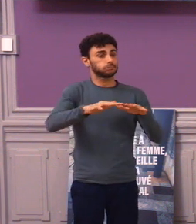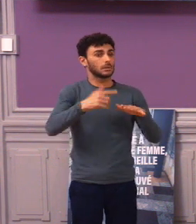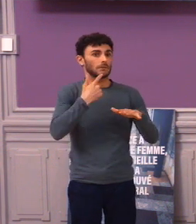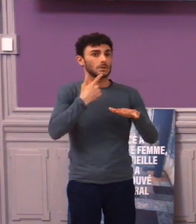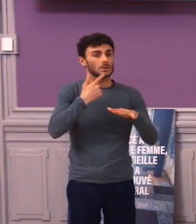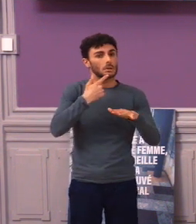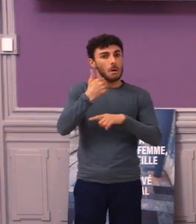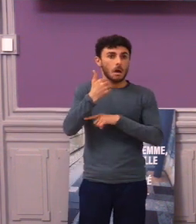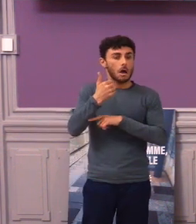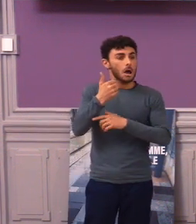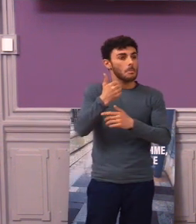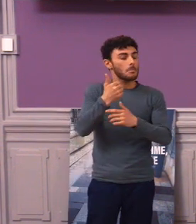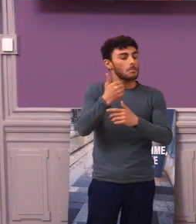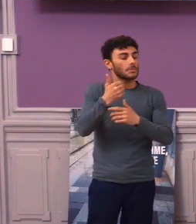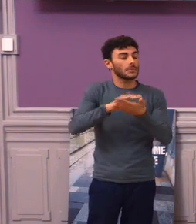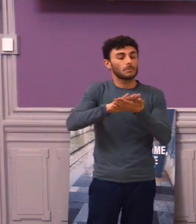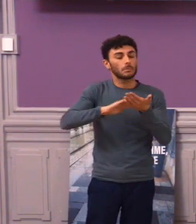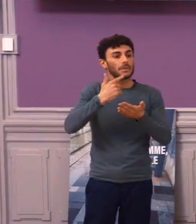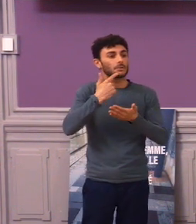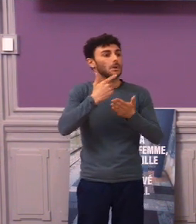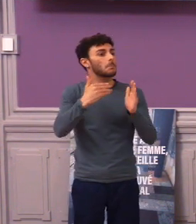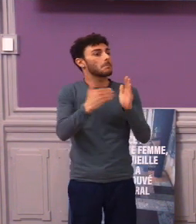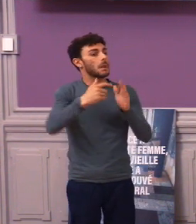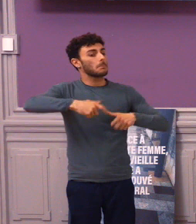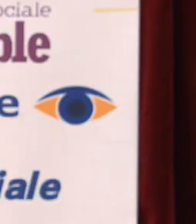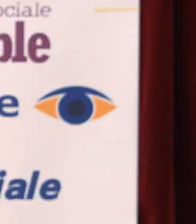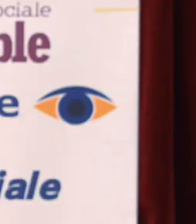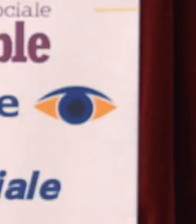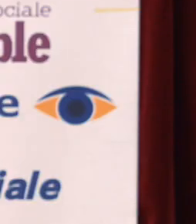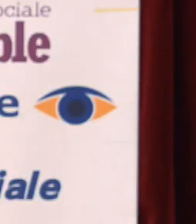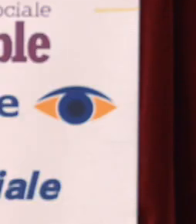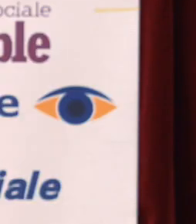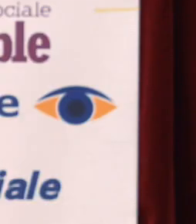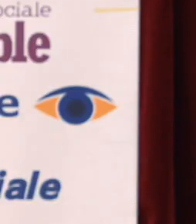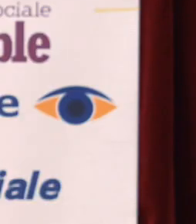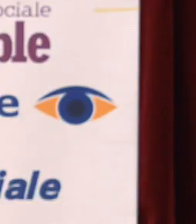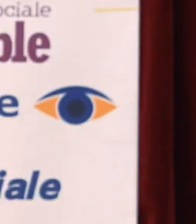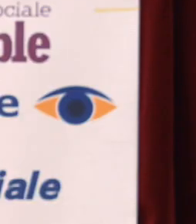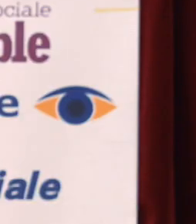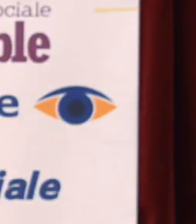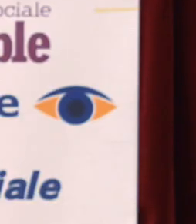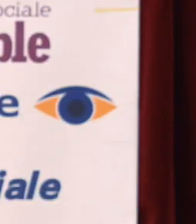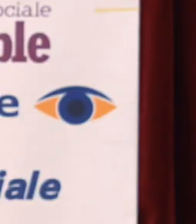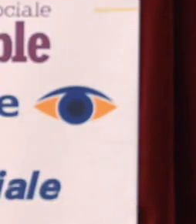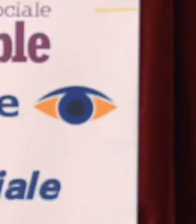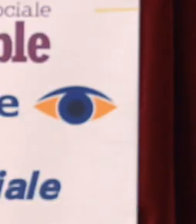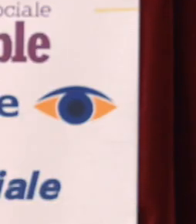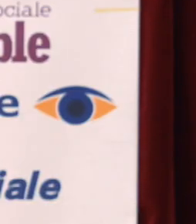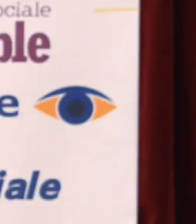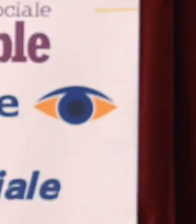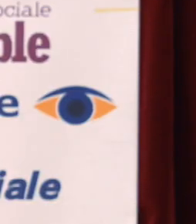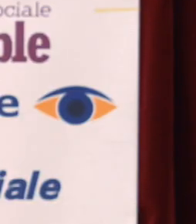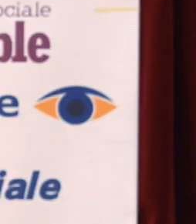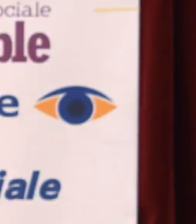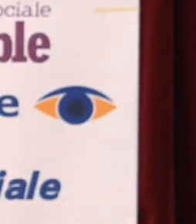un millier d'ouvrages et à peu près 600 bâtiments et donc en termes d'accessibilité on est effectivement